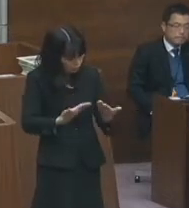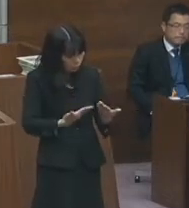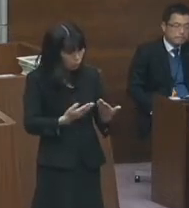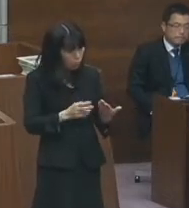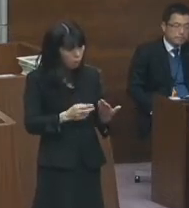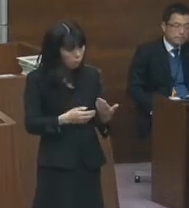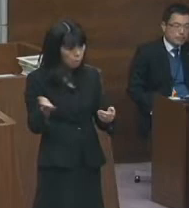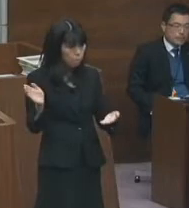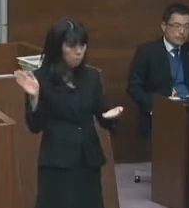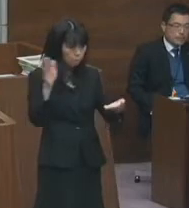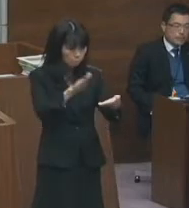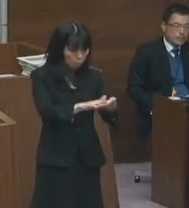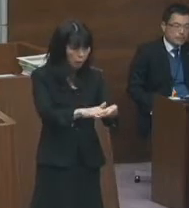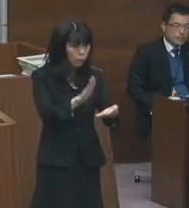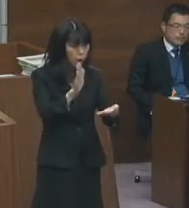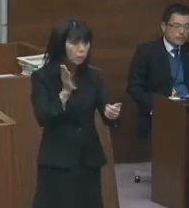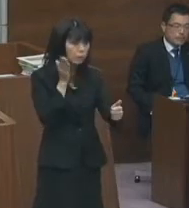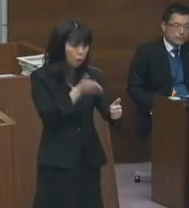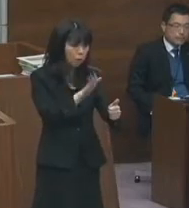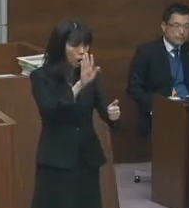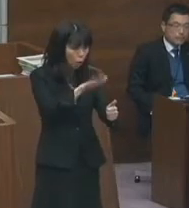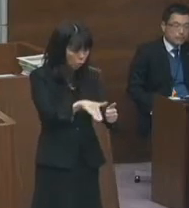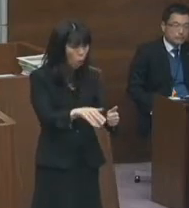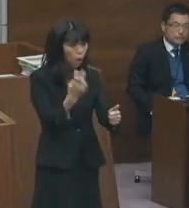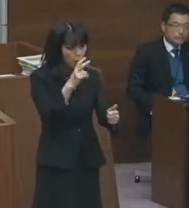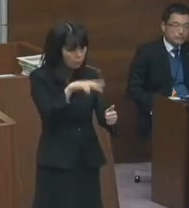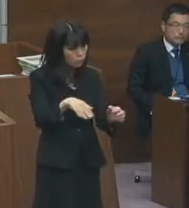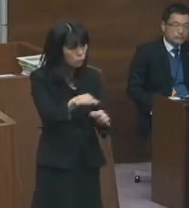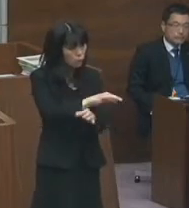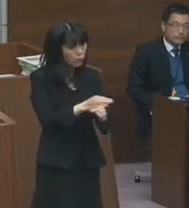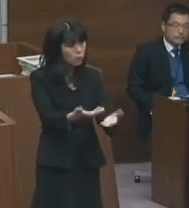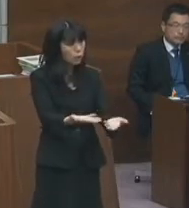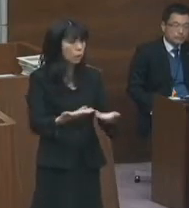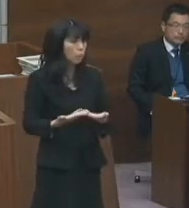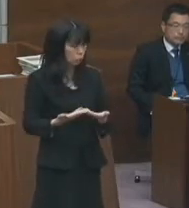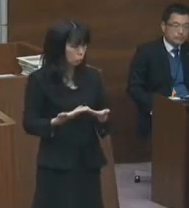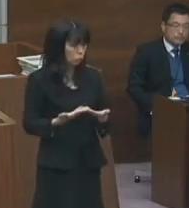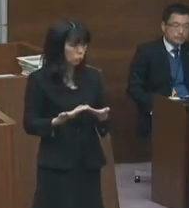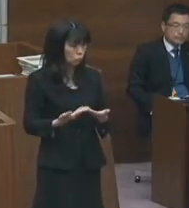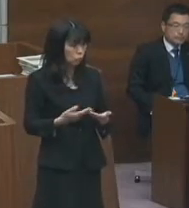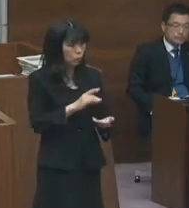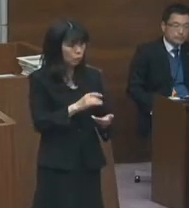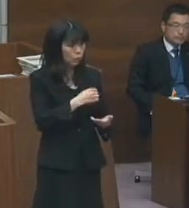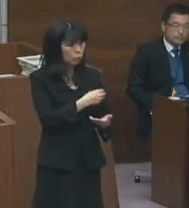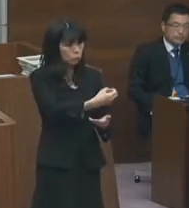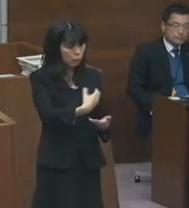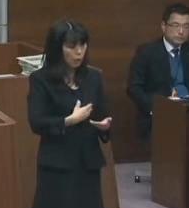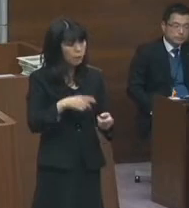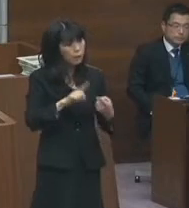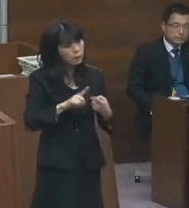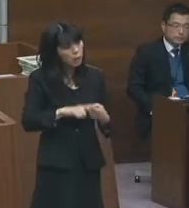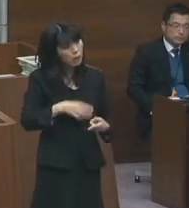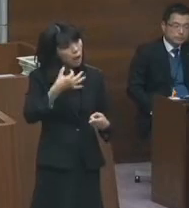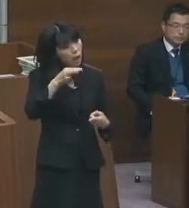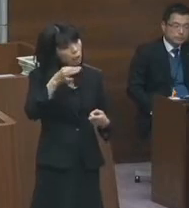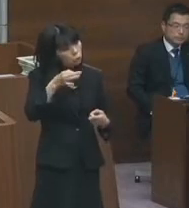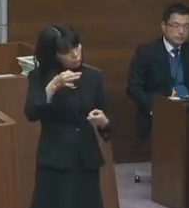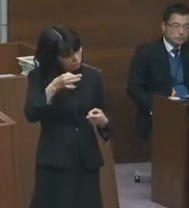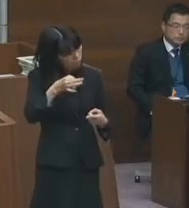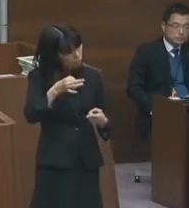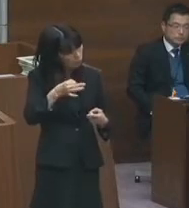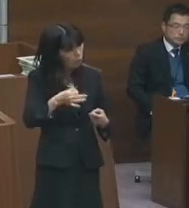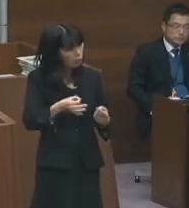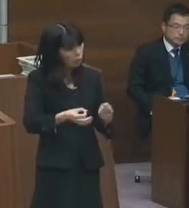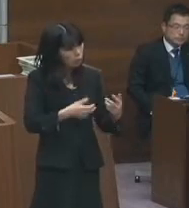していくことを求めてまいります。議員ご懸念の適正な価格でサービスが提供できなくなるのでは